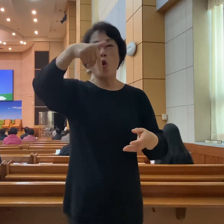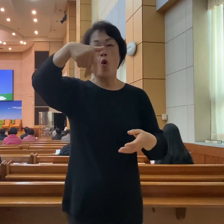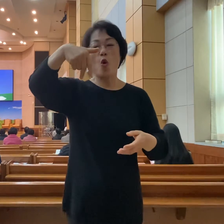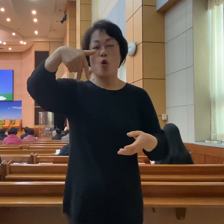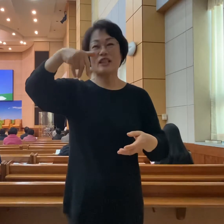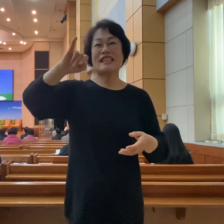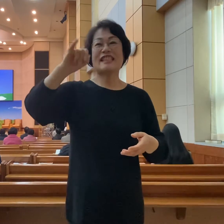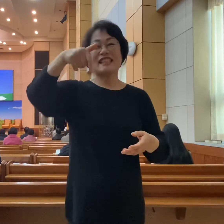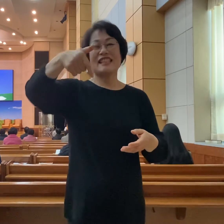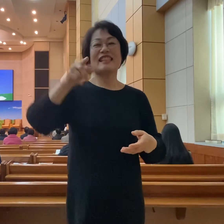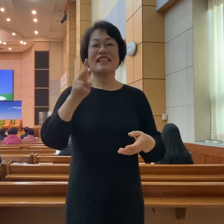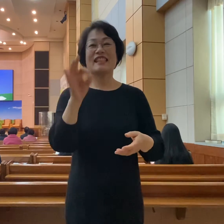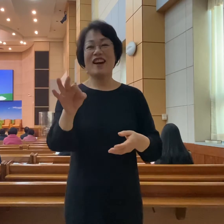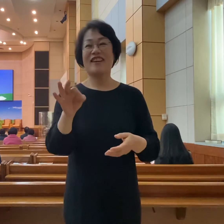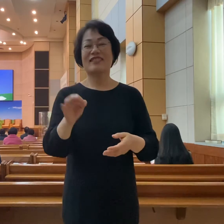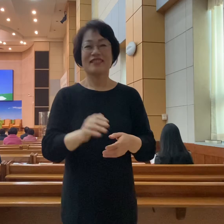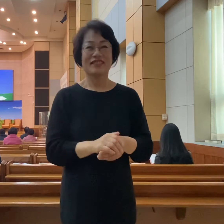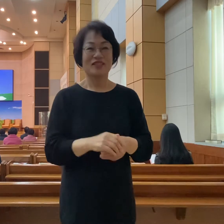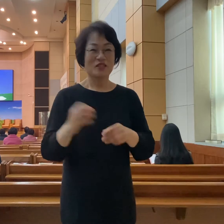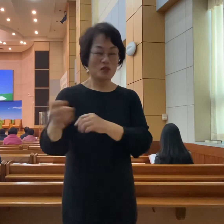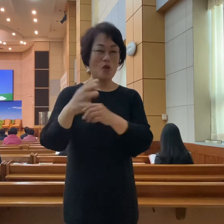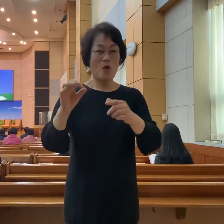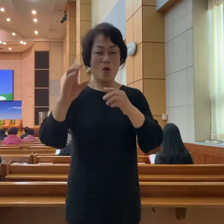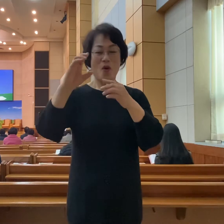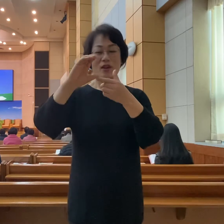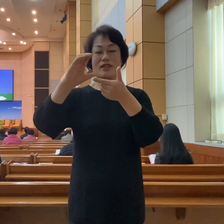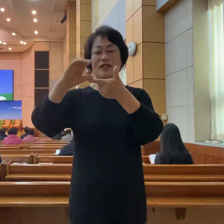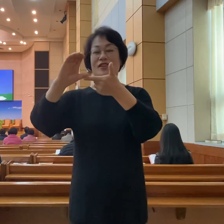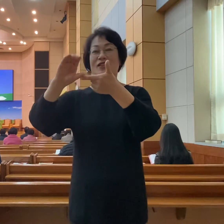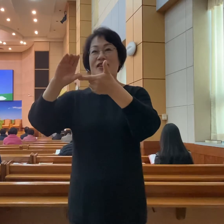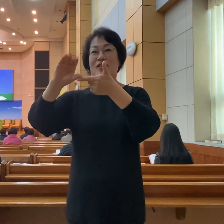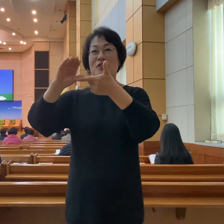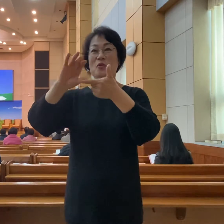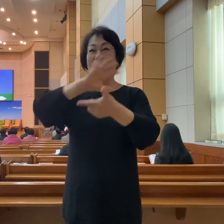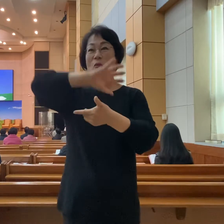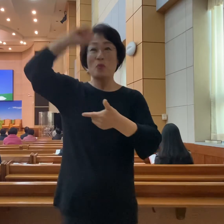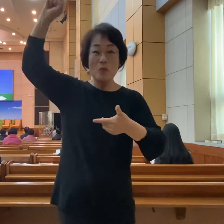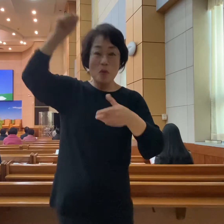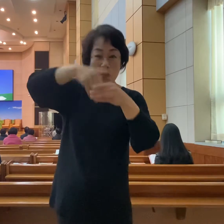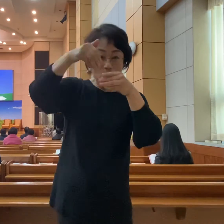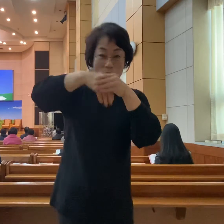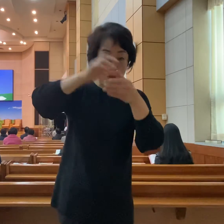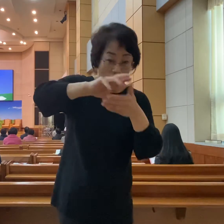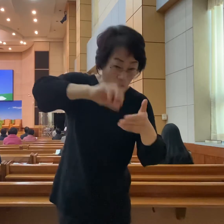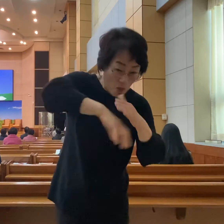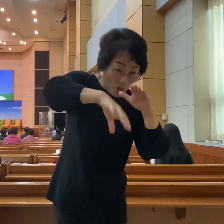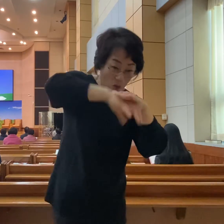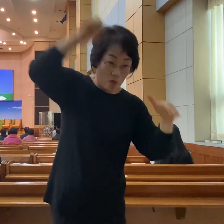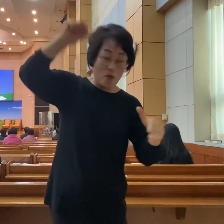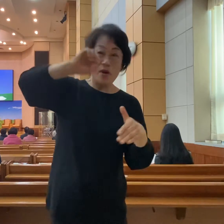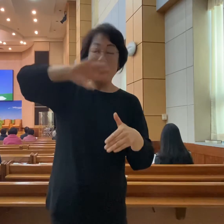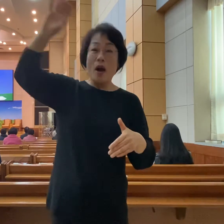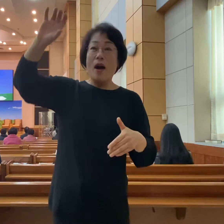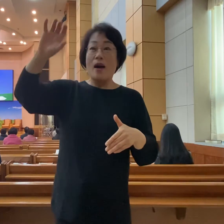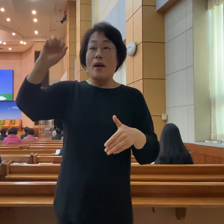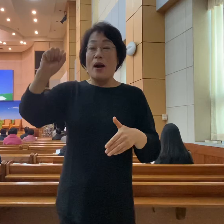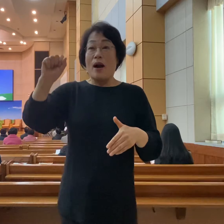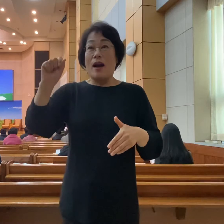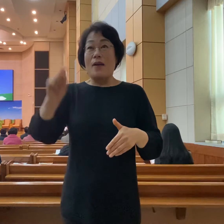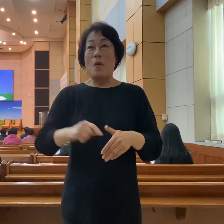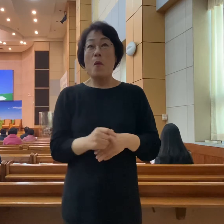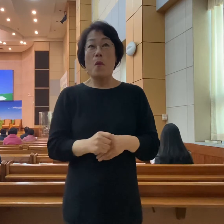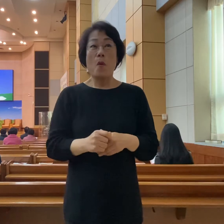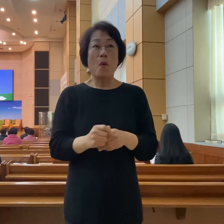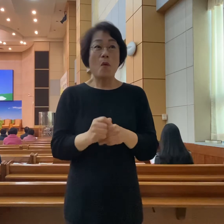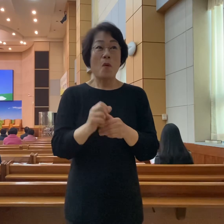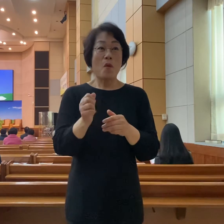로또 당첨되기 위해서 얼마나 애를 쓰가 로또 당첨됐는데 당첨돼가지고 뭐 몇십을 받았든지 몇백을